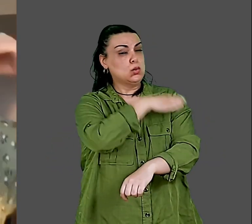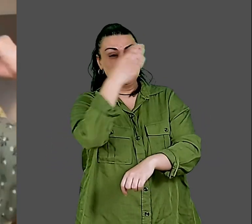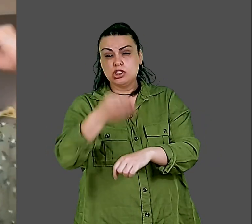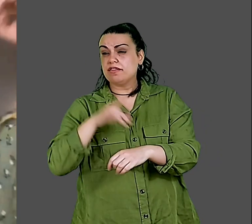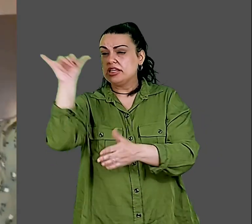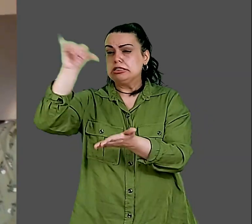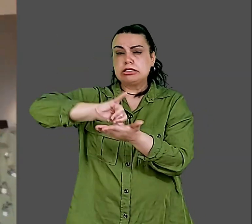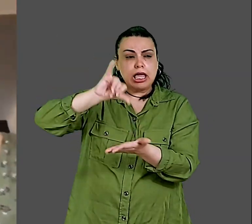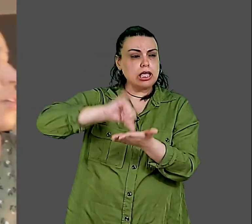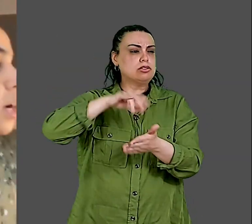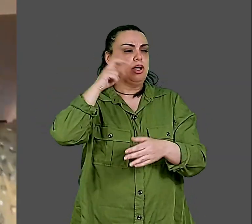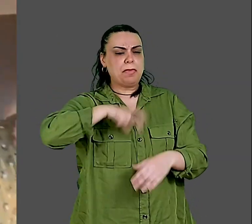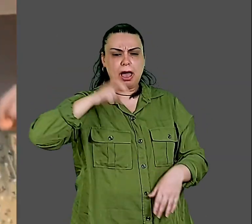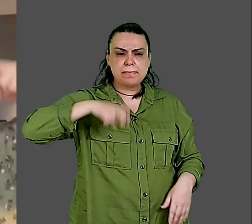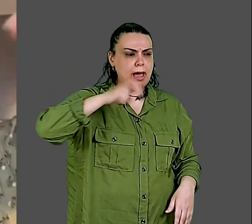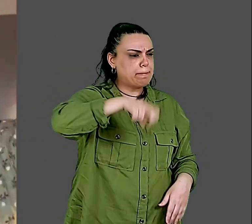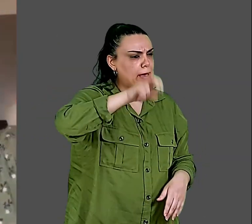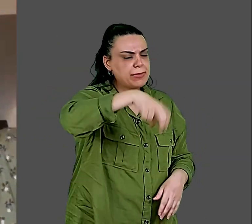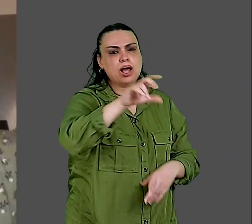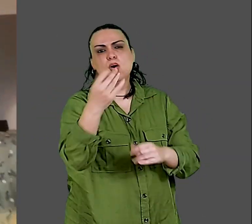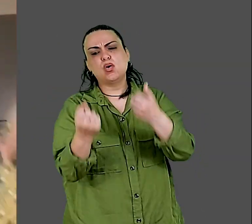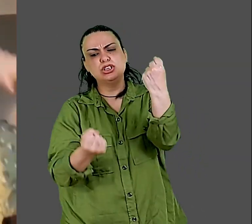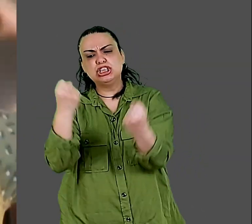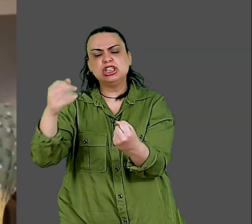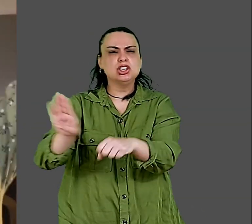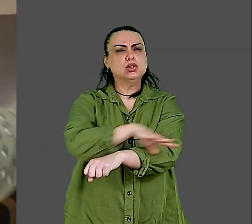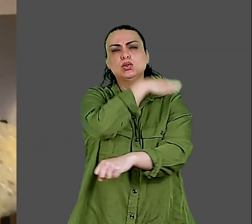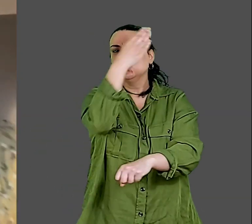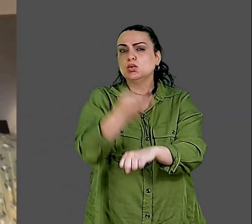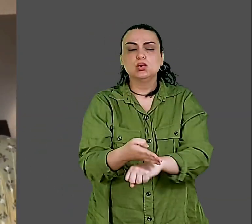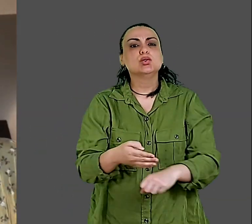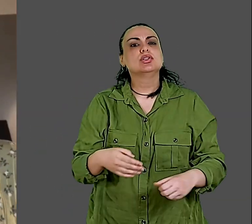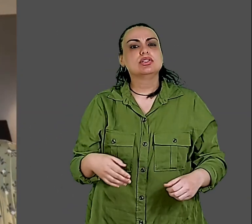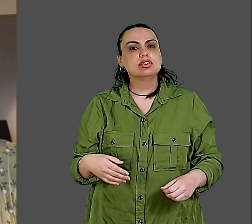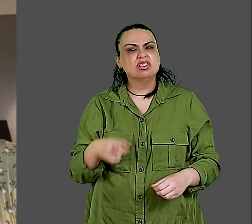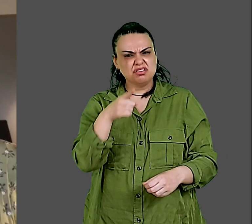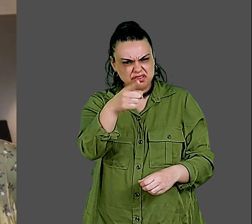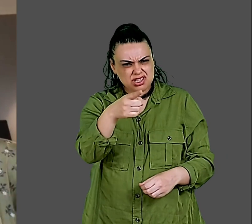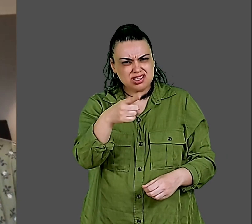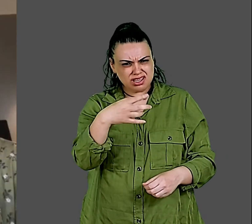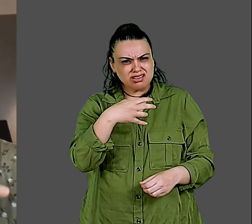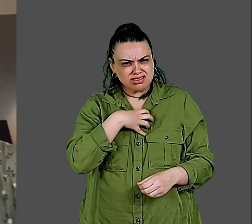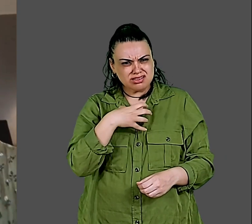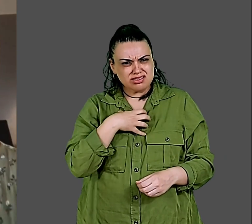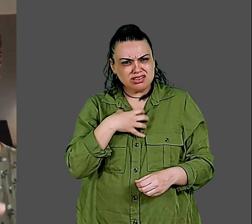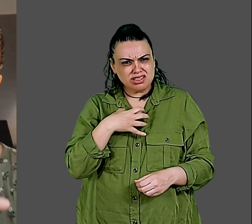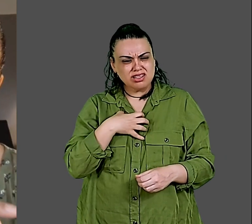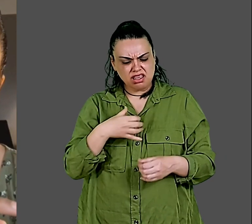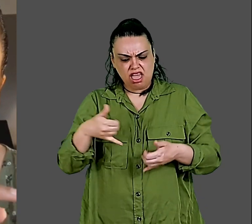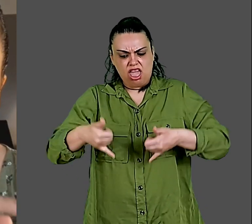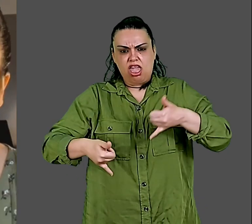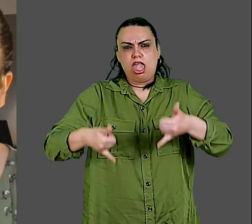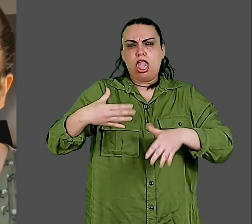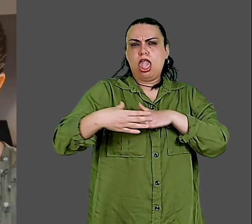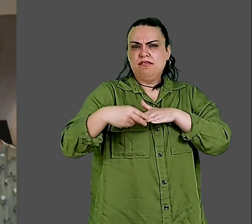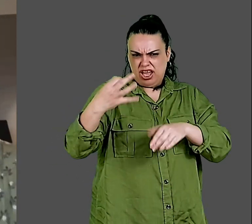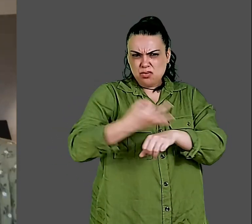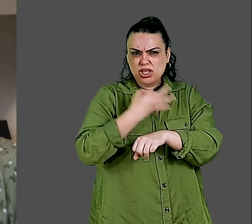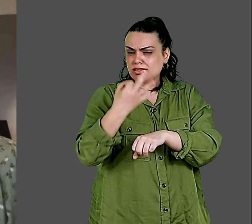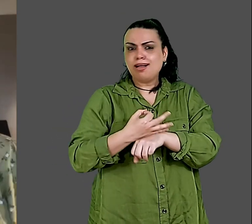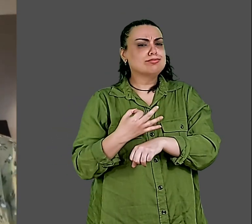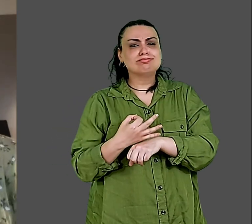aquilo, tem que ir para o centro, e pá, ou tem que dirigir o dia inteiro, seja como for. Você não se preocupa em usar o sapato